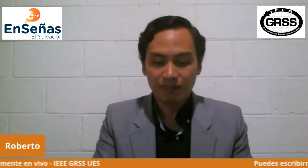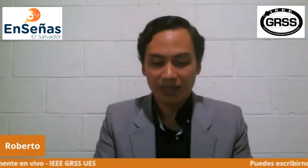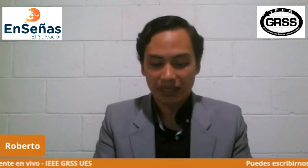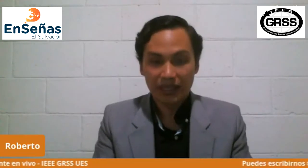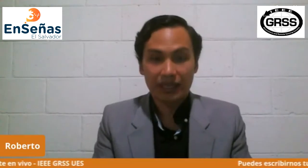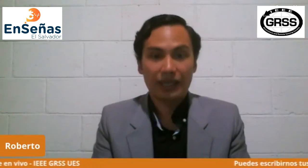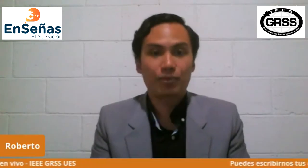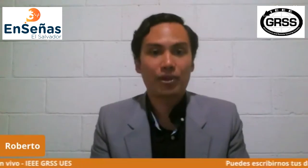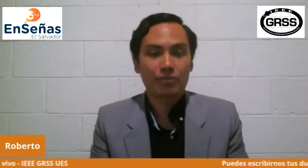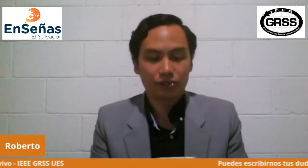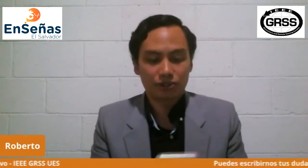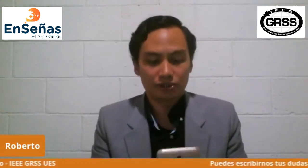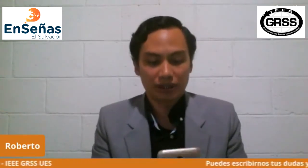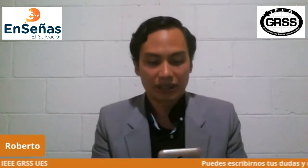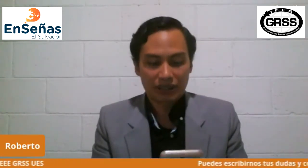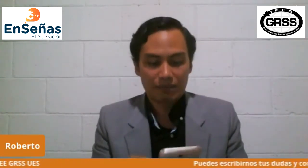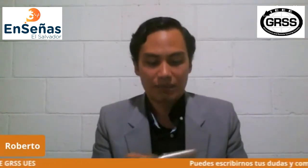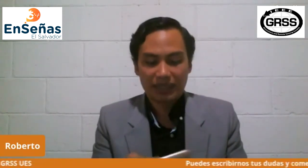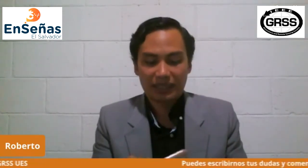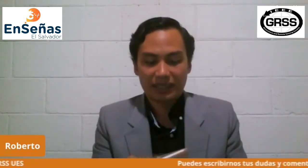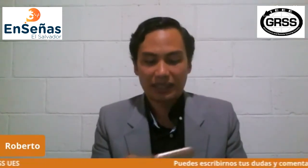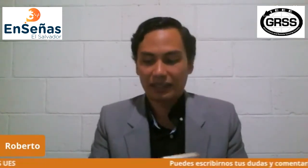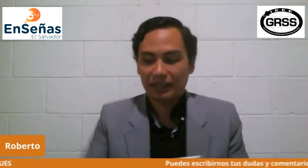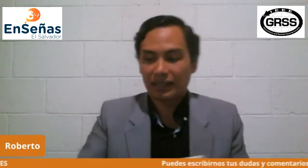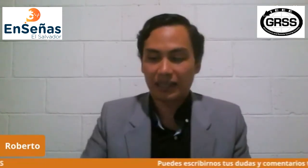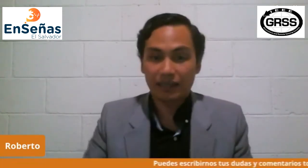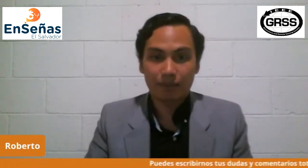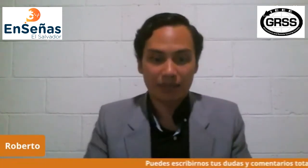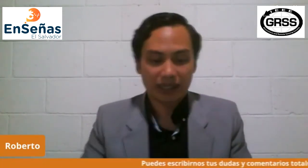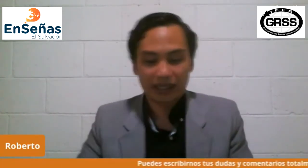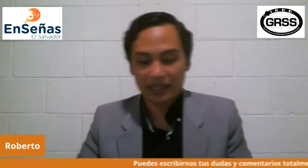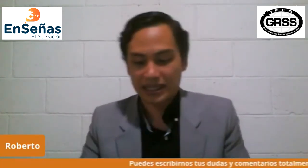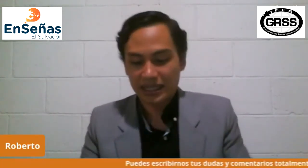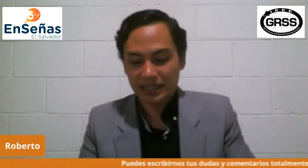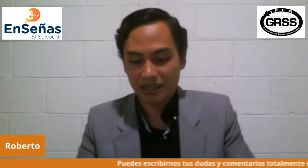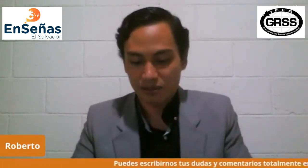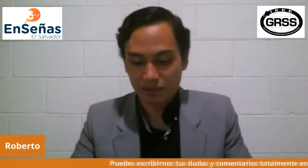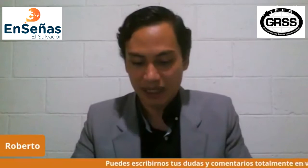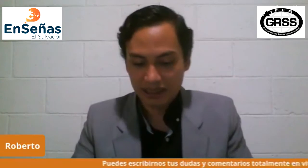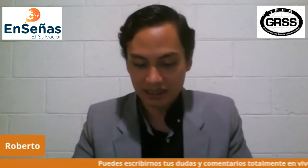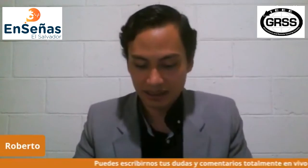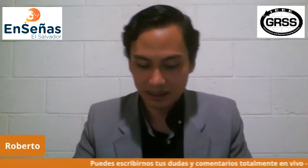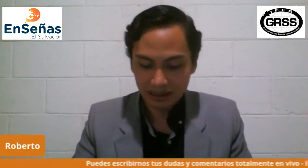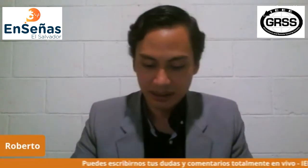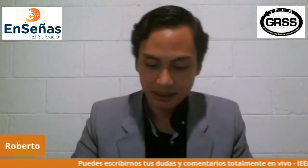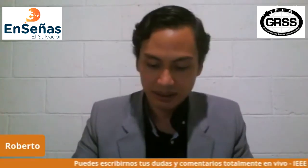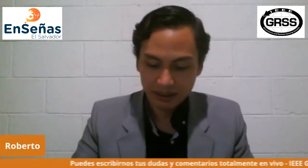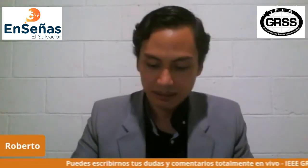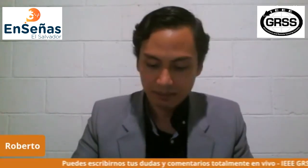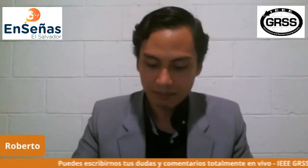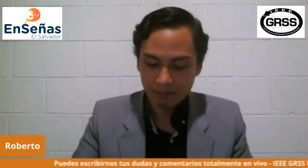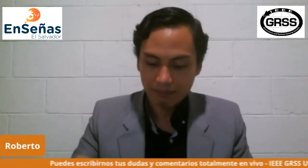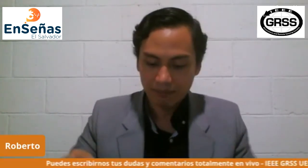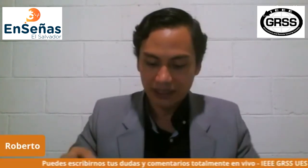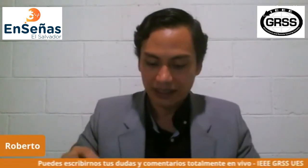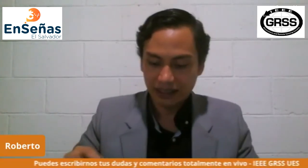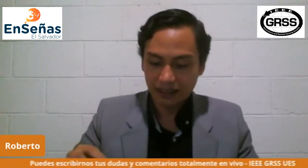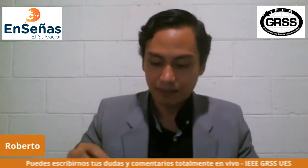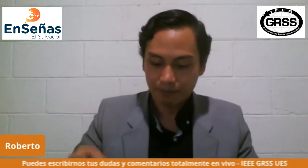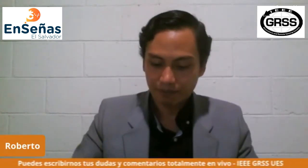y podamos ver qué señas sean como más